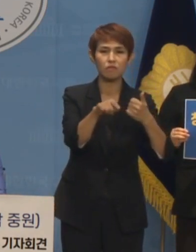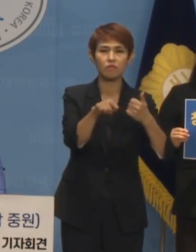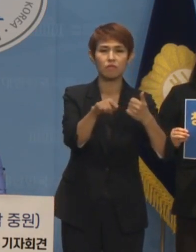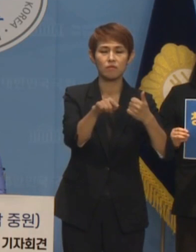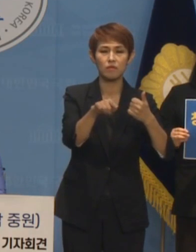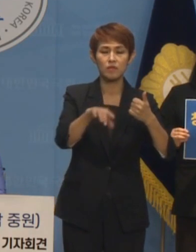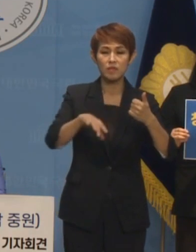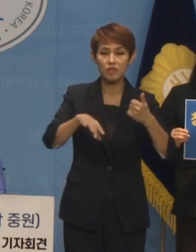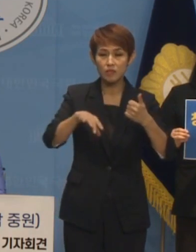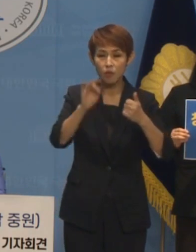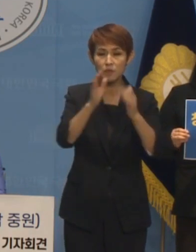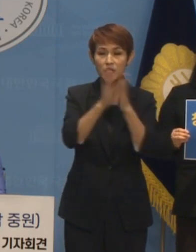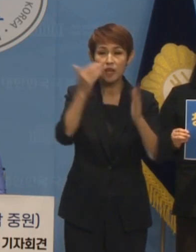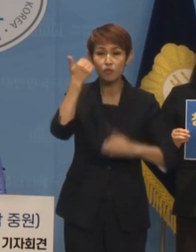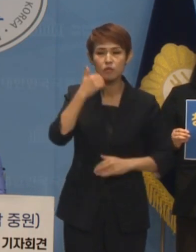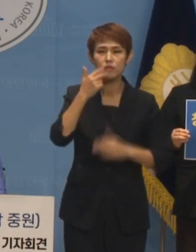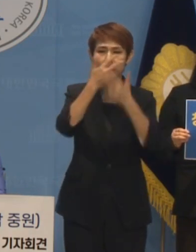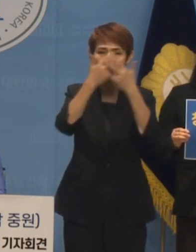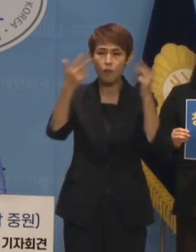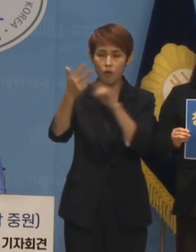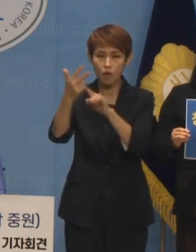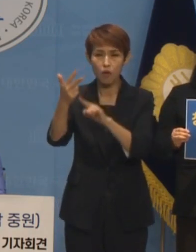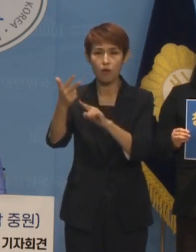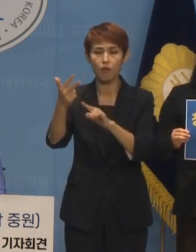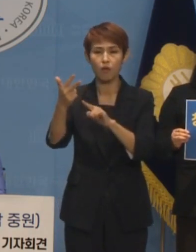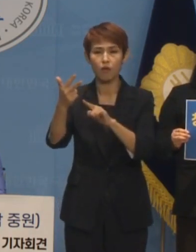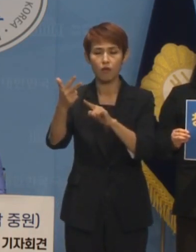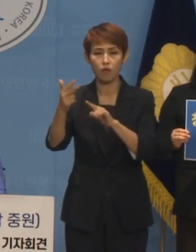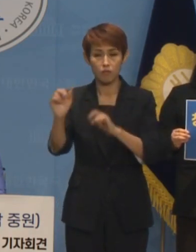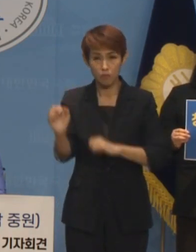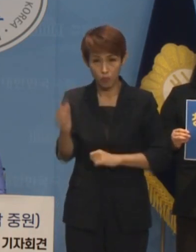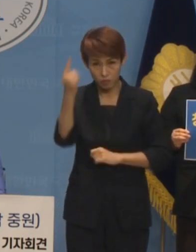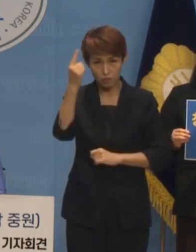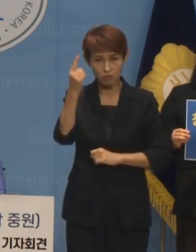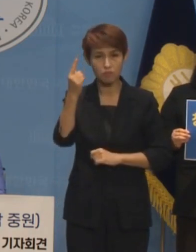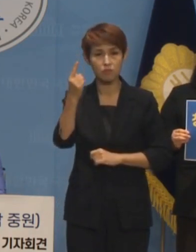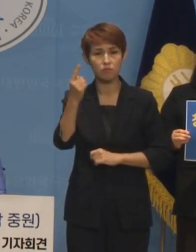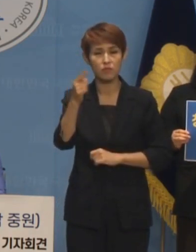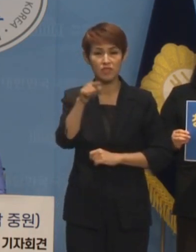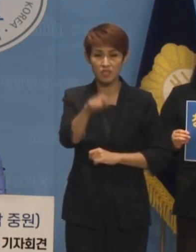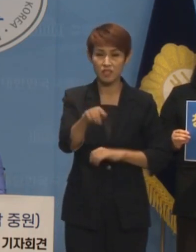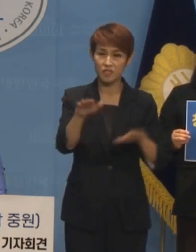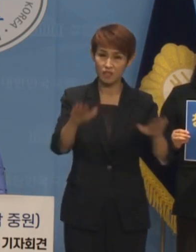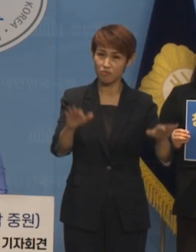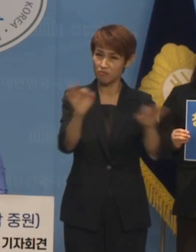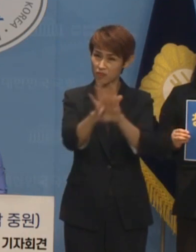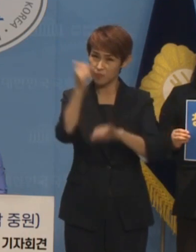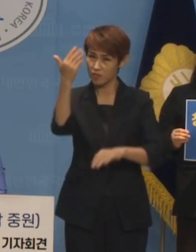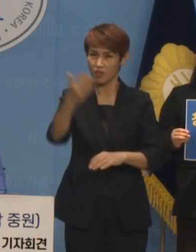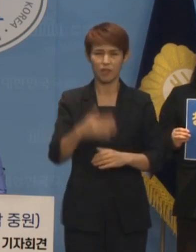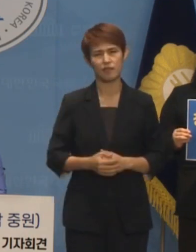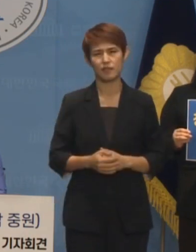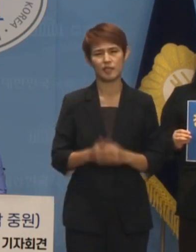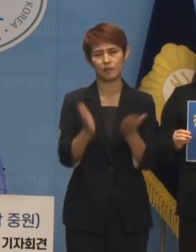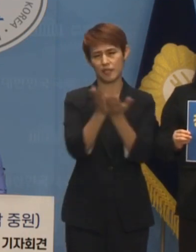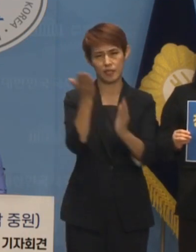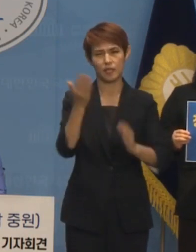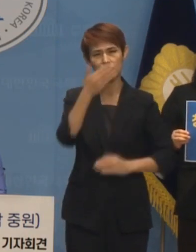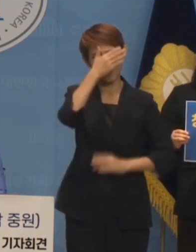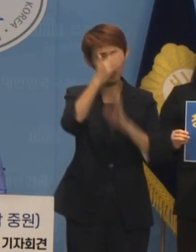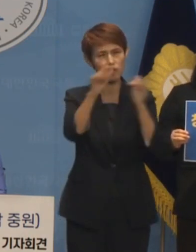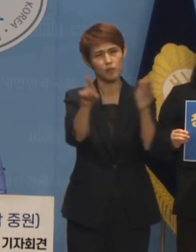때문입니까? 굉장히 옳지 않은 그런 정치 행위라고 저는 생각을 합니다. 네, 이 청년들을